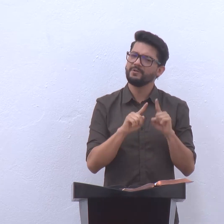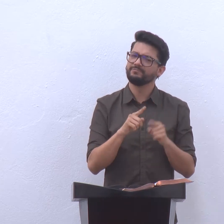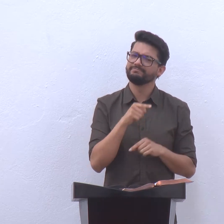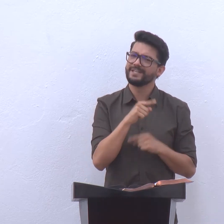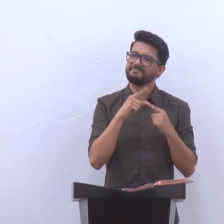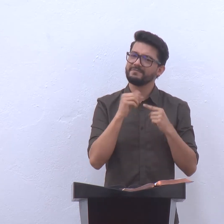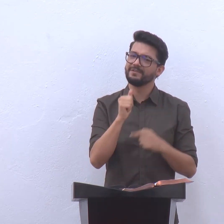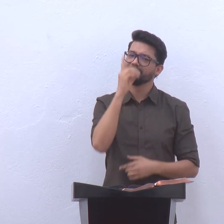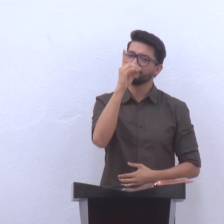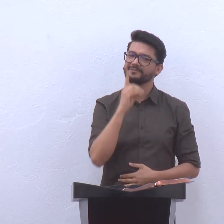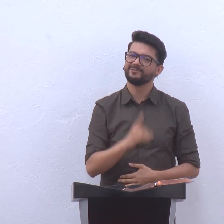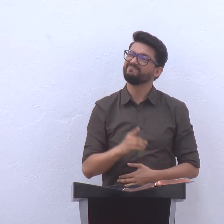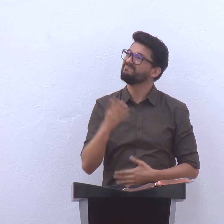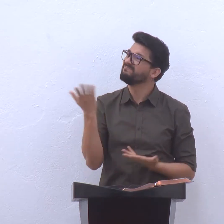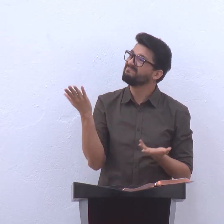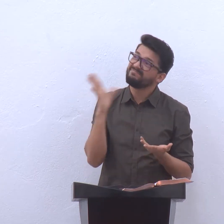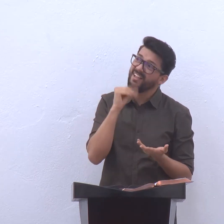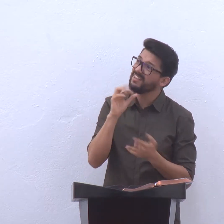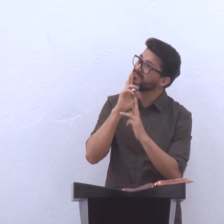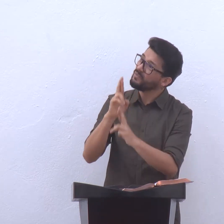Dios permite y le da una oportunidad de vida.